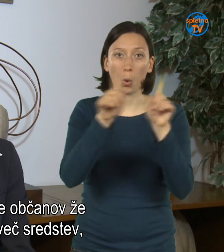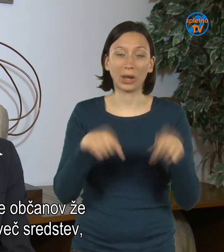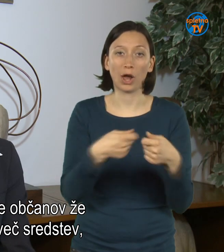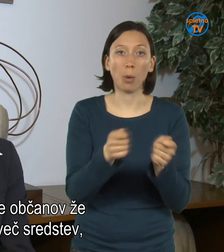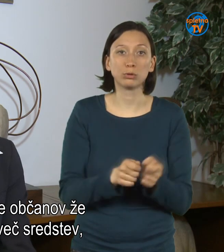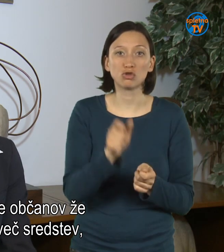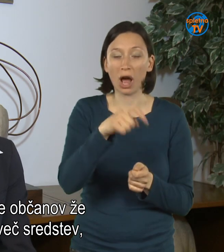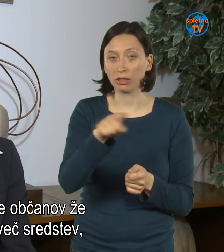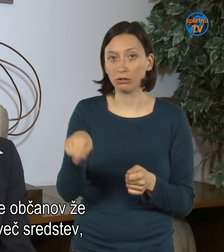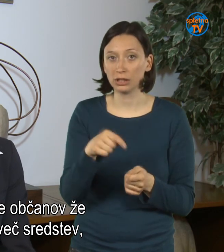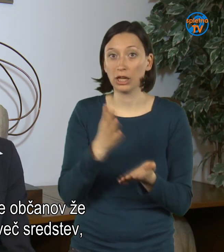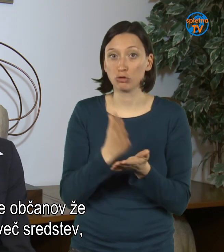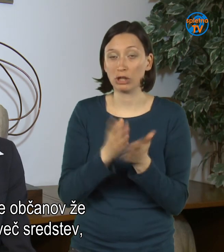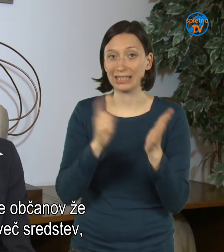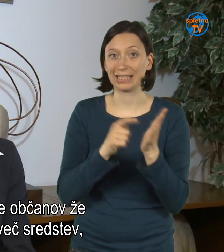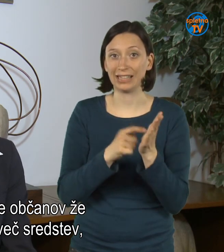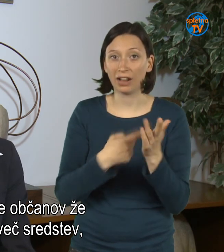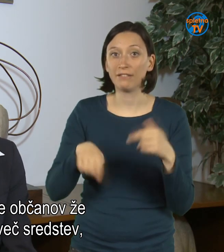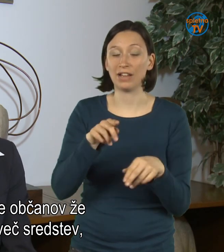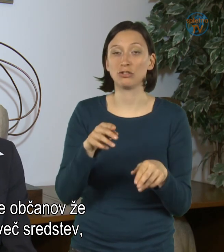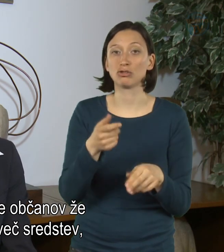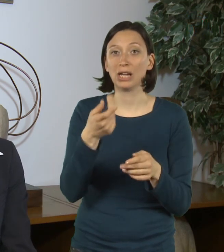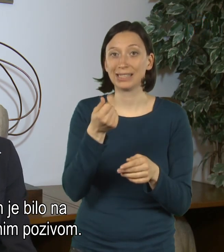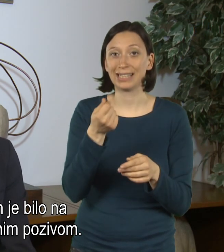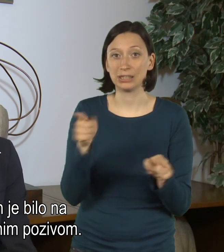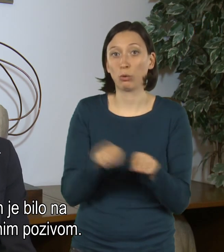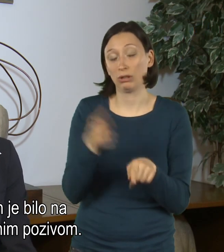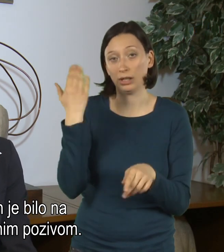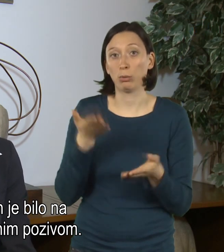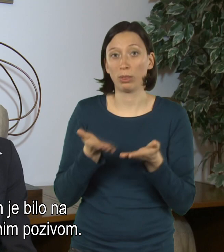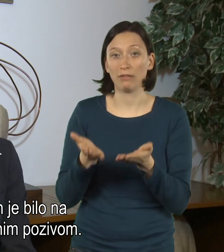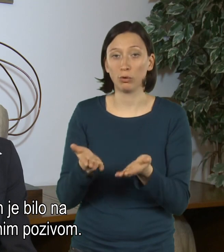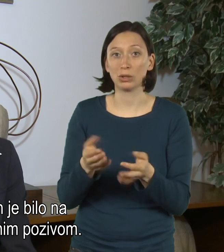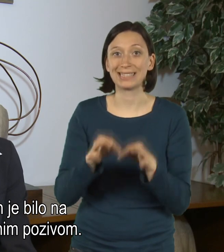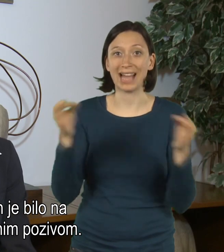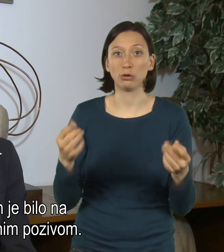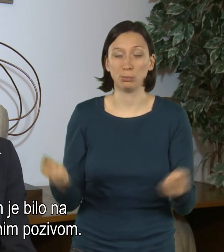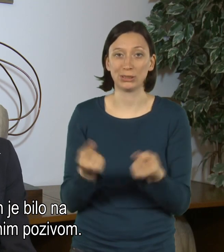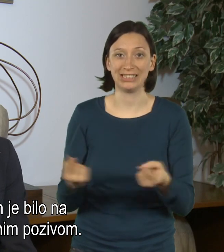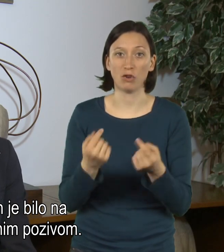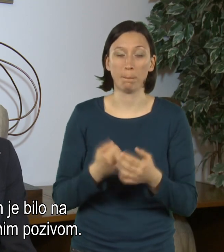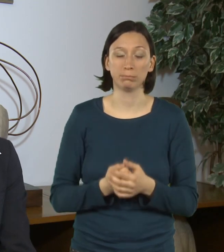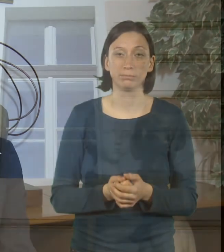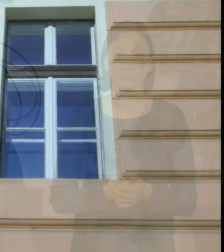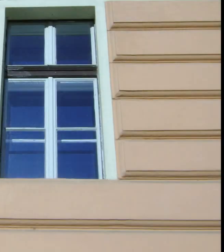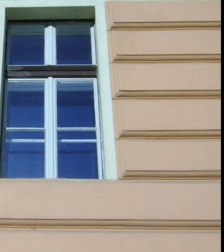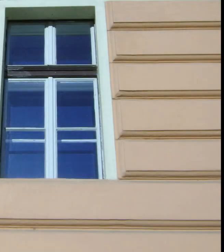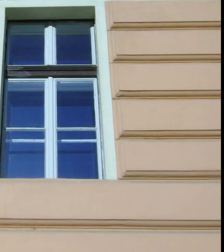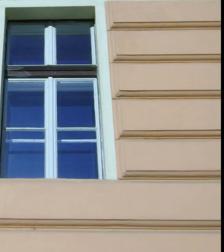vloge občanov že zahtevale več sredstev, kot pa jih je bilo na voljo z javnim pozivom.